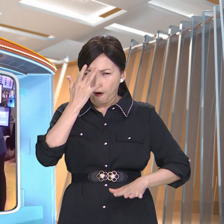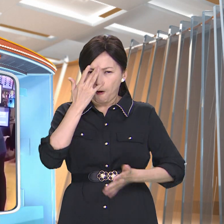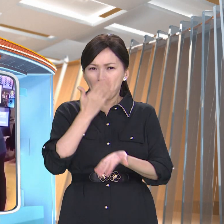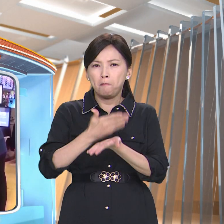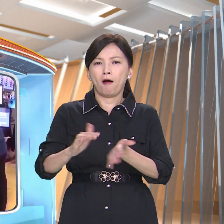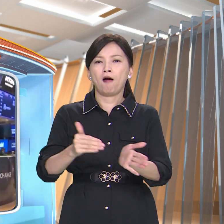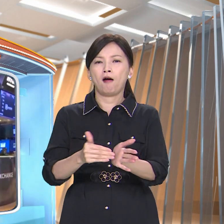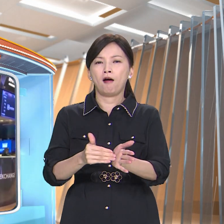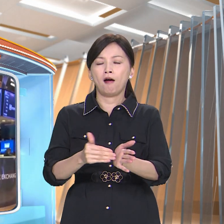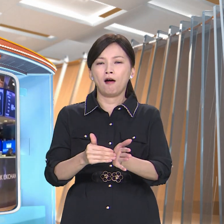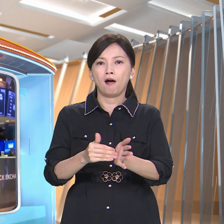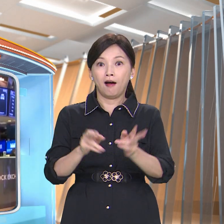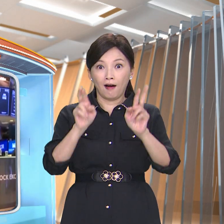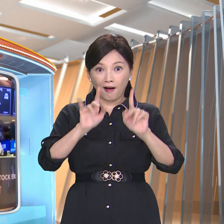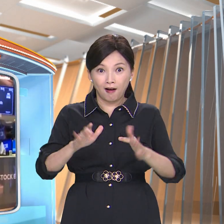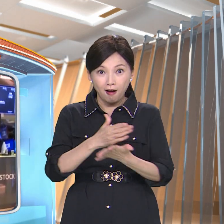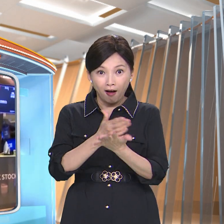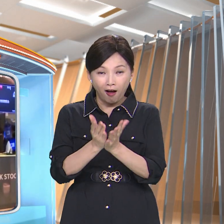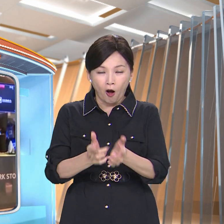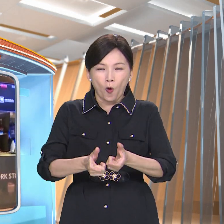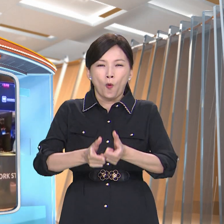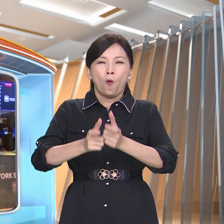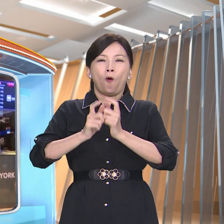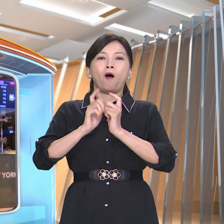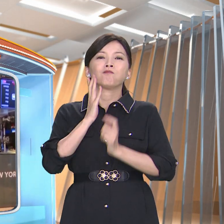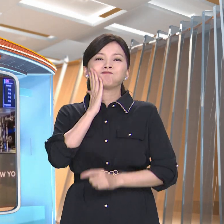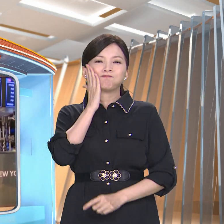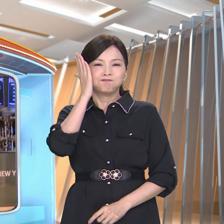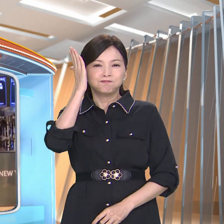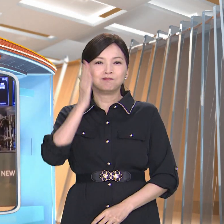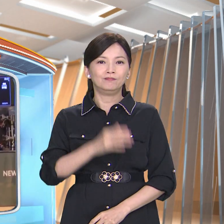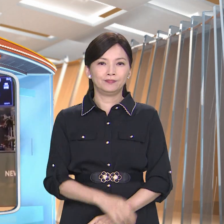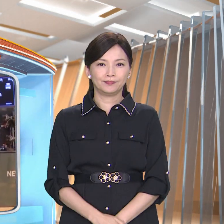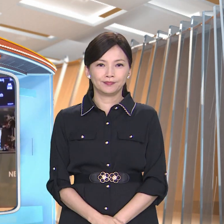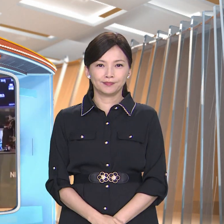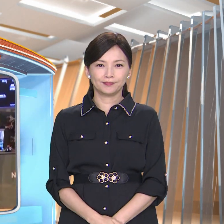99%。不过目前问题已经解决，所有系统均已正常运作。